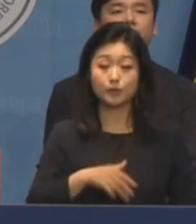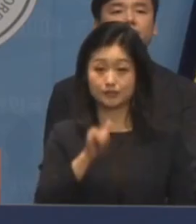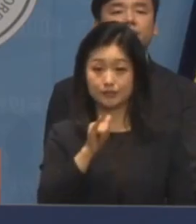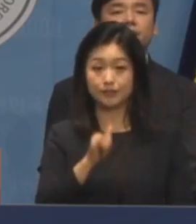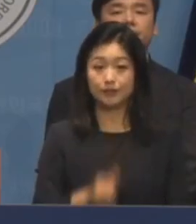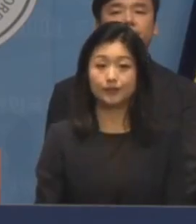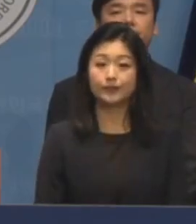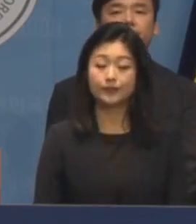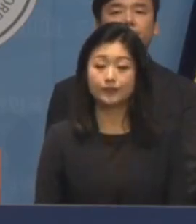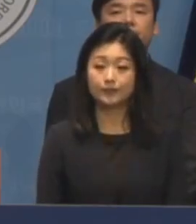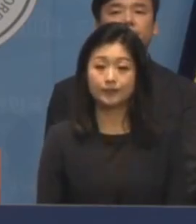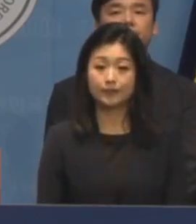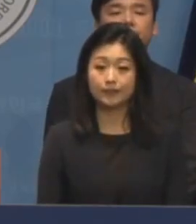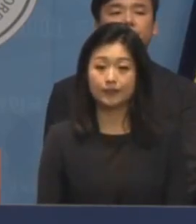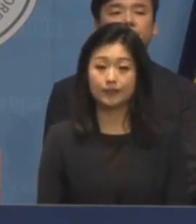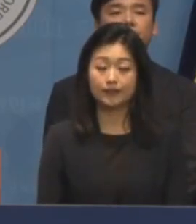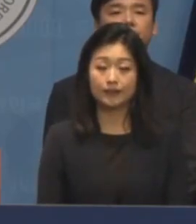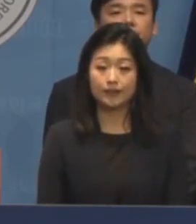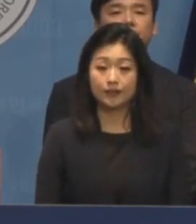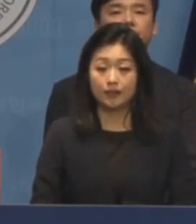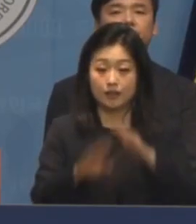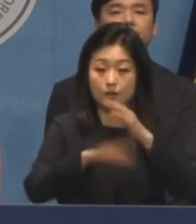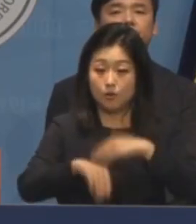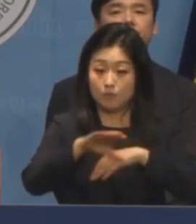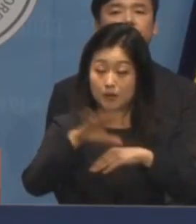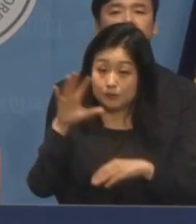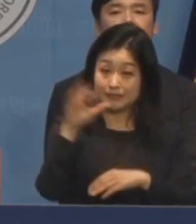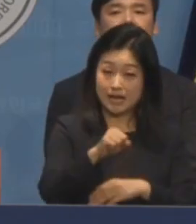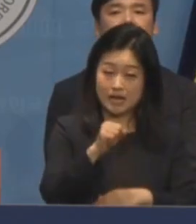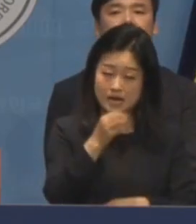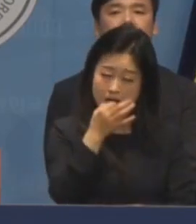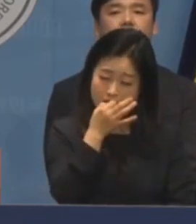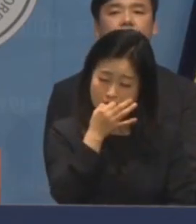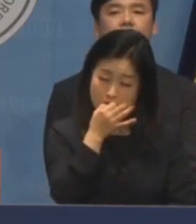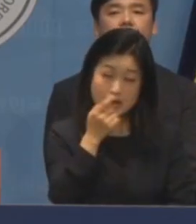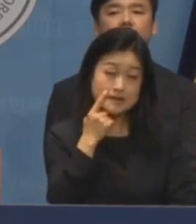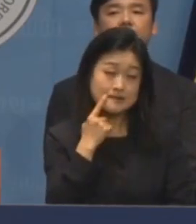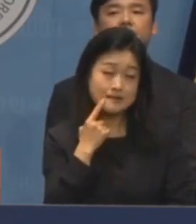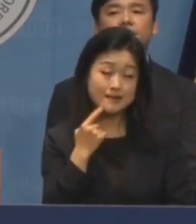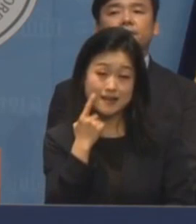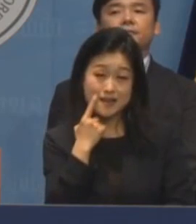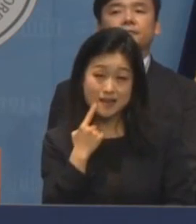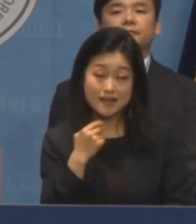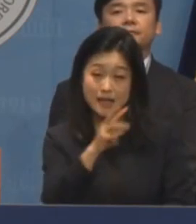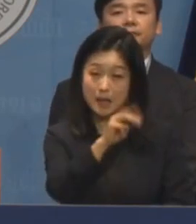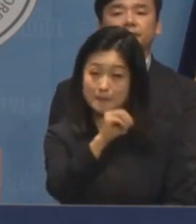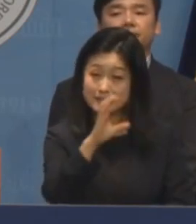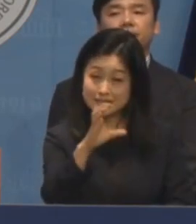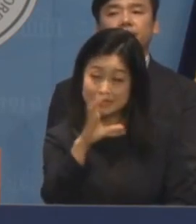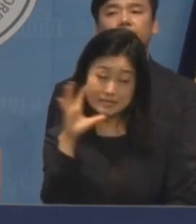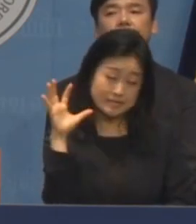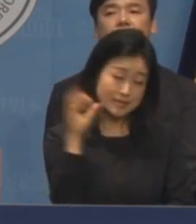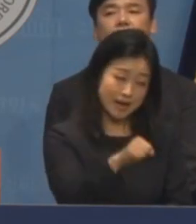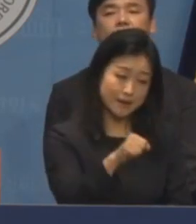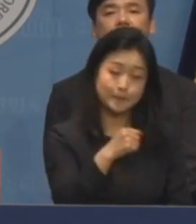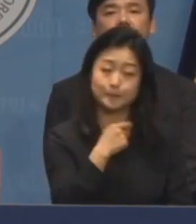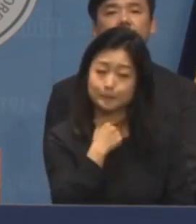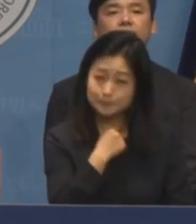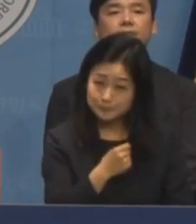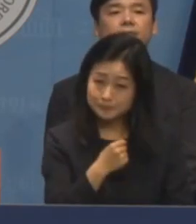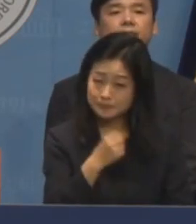있습니다. 결국 공영방송 장악의 야욕 때문이고 단 하나 남은 MBC마저